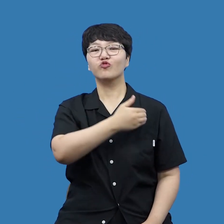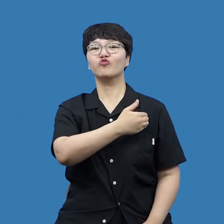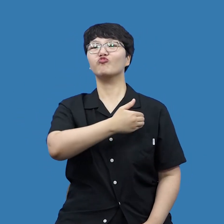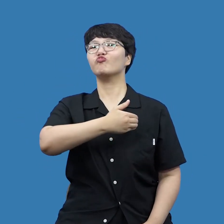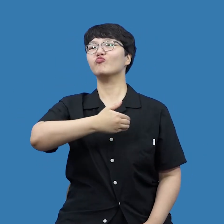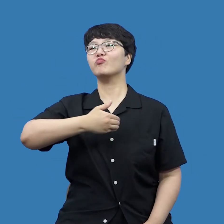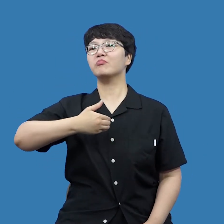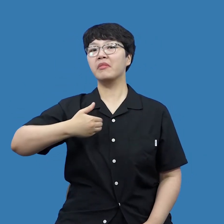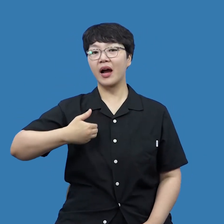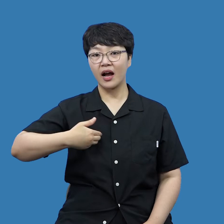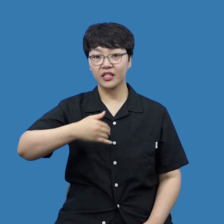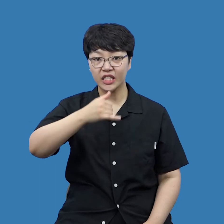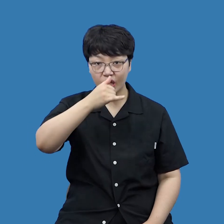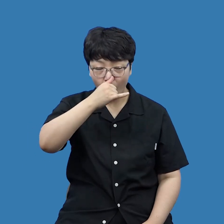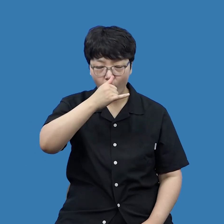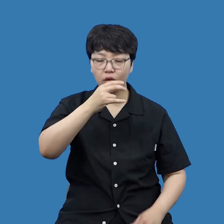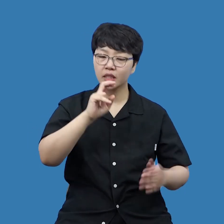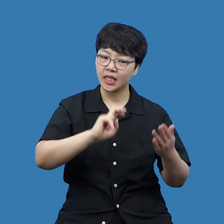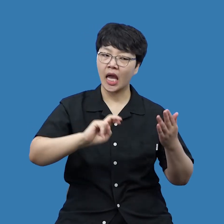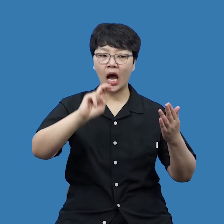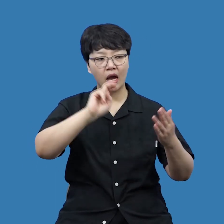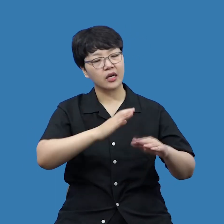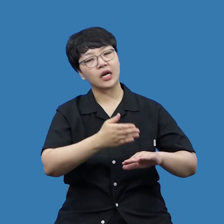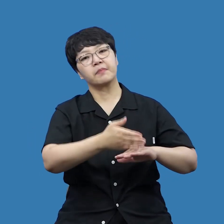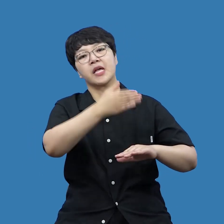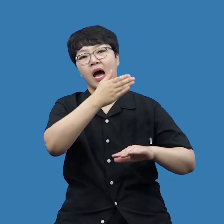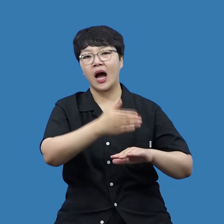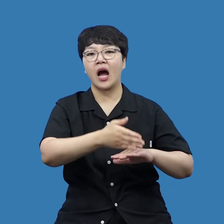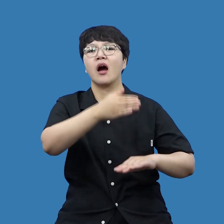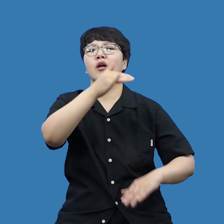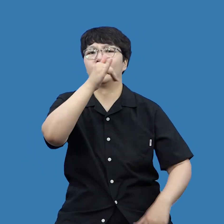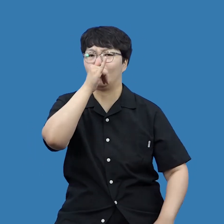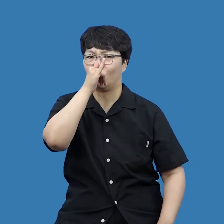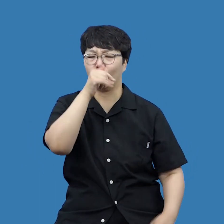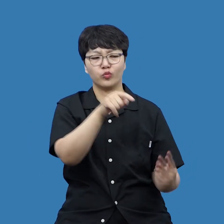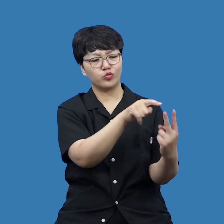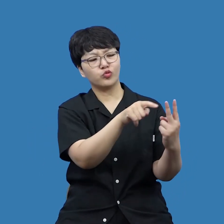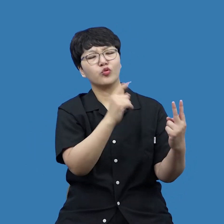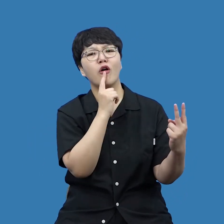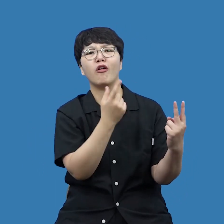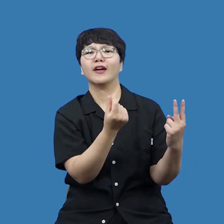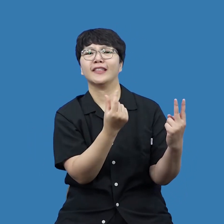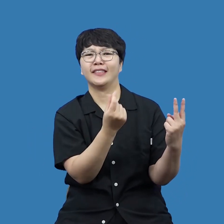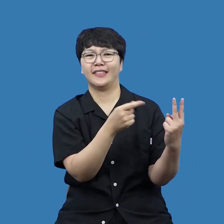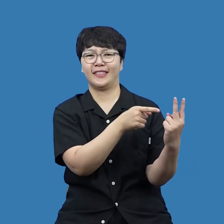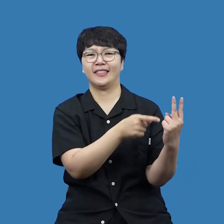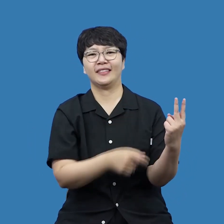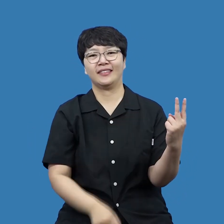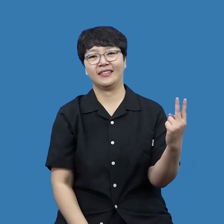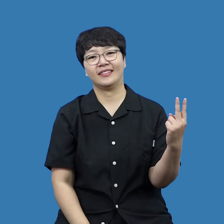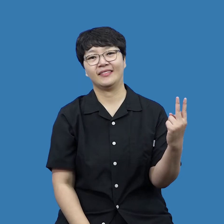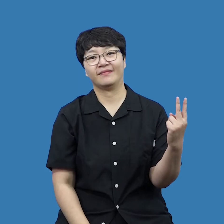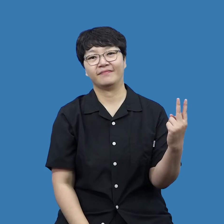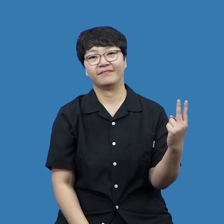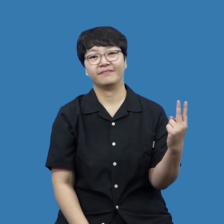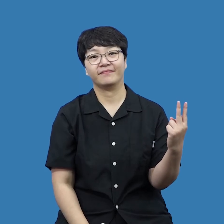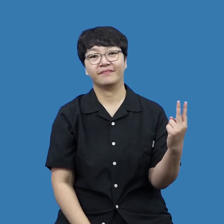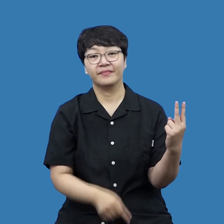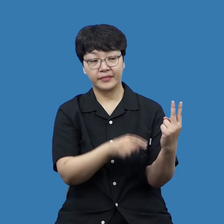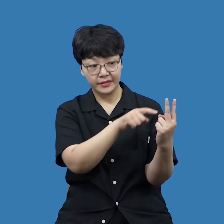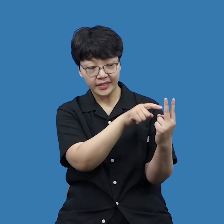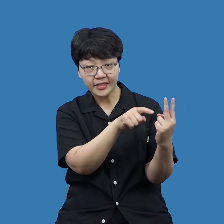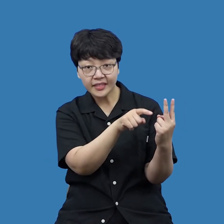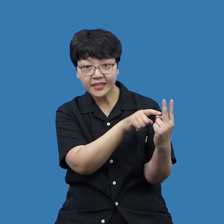것입니다. 시므온처럼 안나처럼 늘 찬송하고 늘 감사합니다. 그렇게 해서